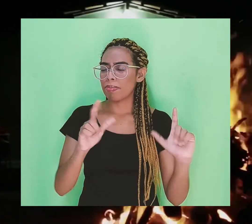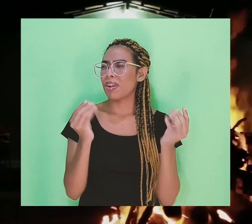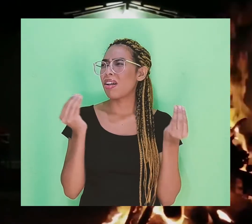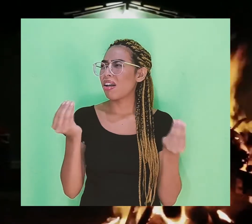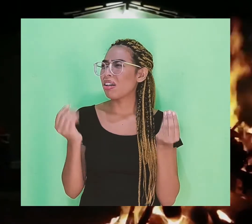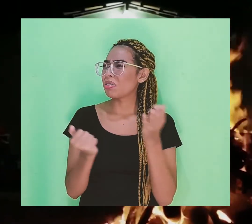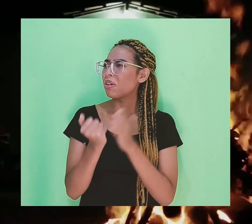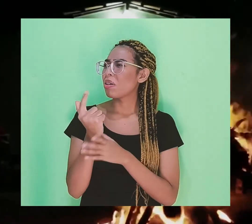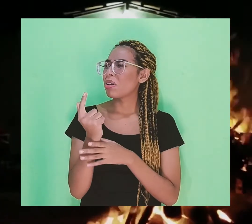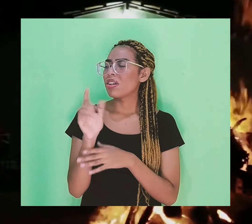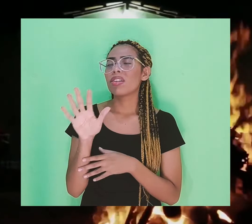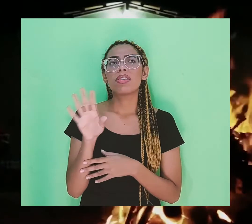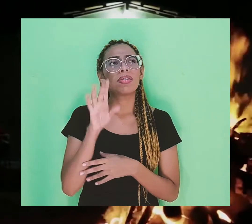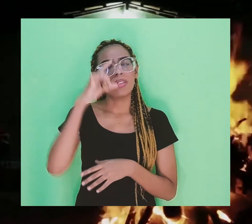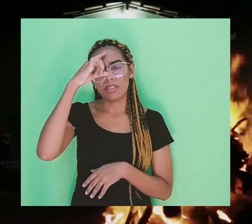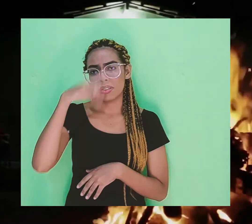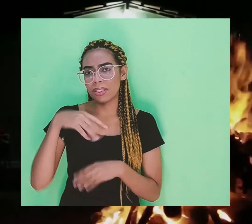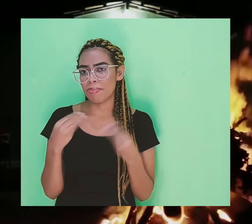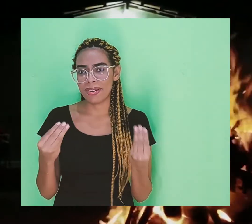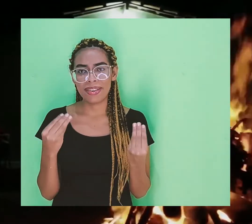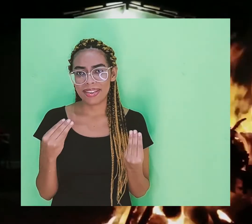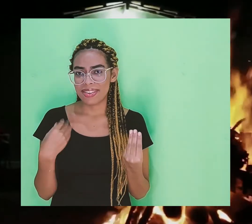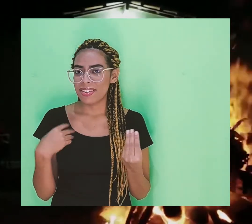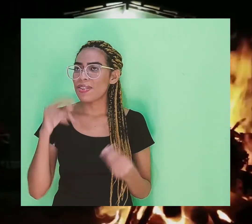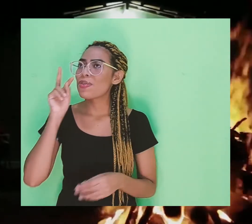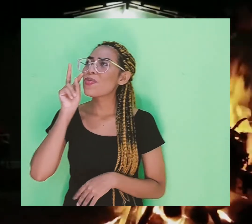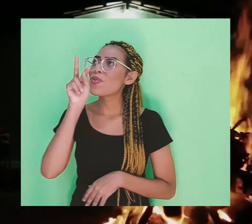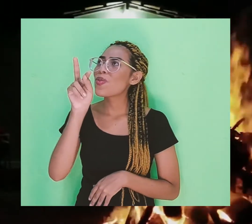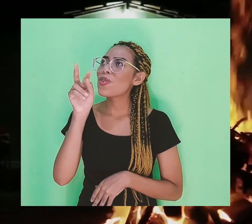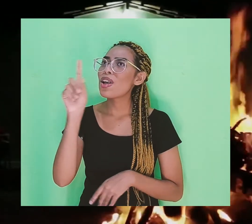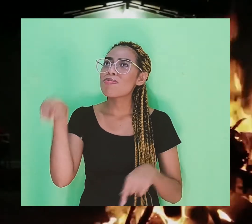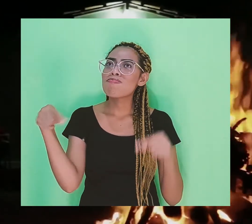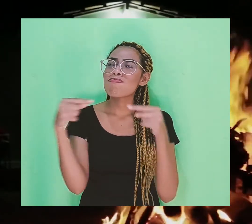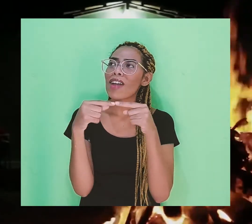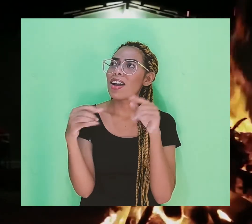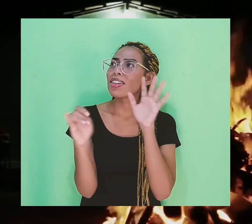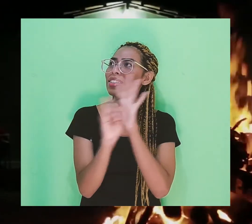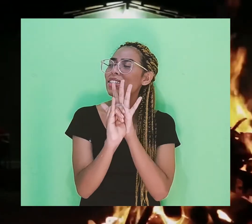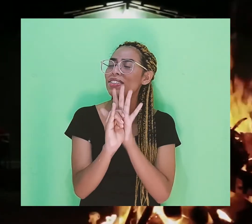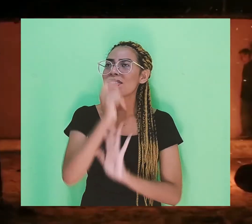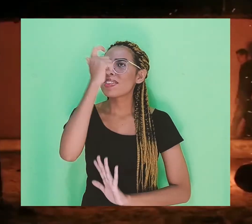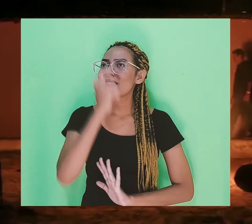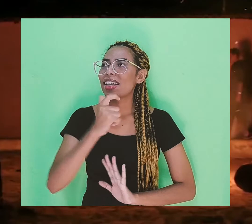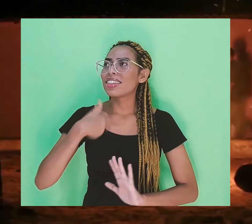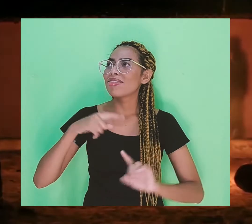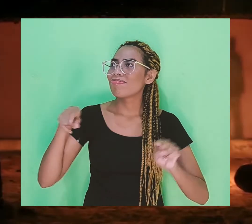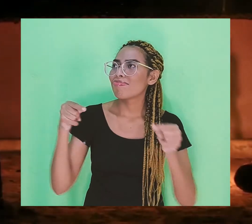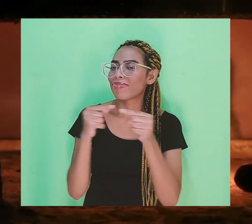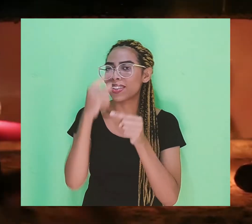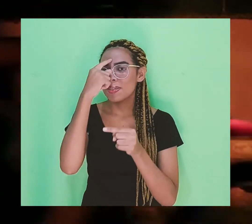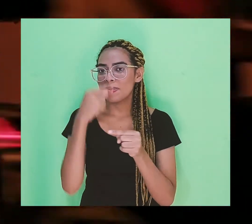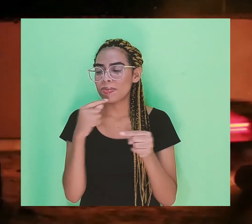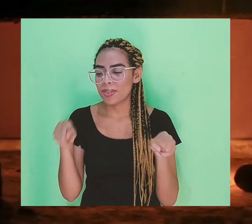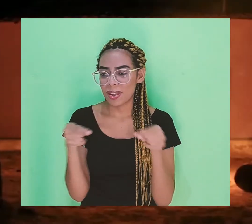que tu compra essas fotos? Ela, cara, eu não sei. Eu olho as fotos e eu me identifico com aquela pessoa sem nem saber quem ela é. E eu